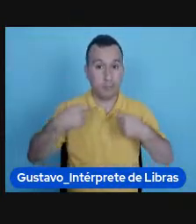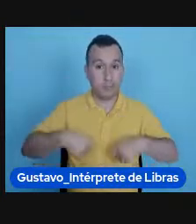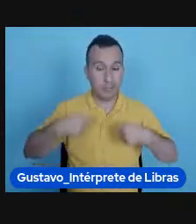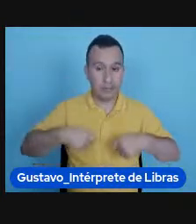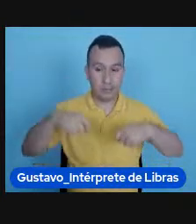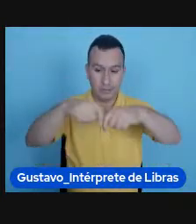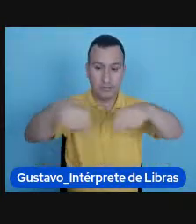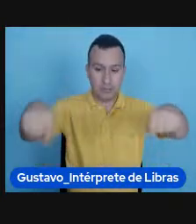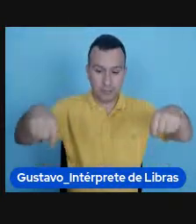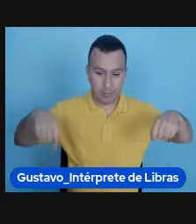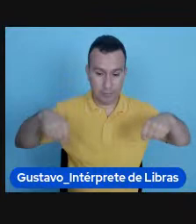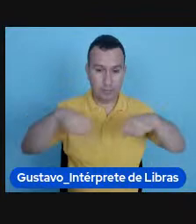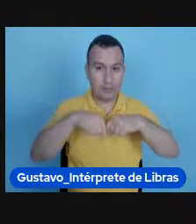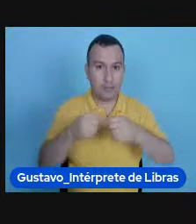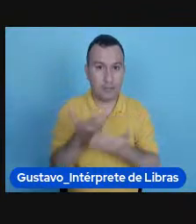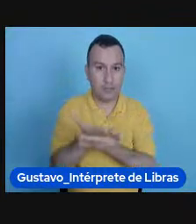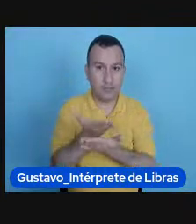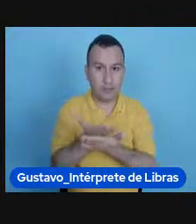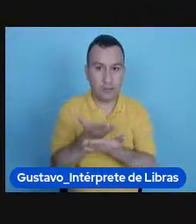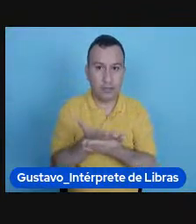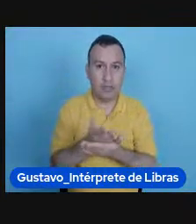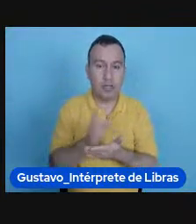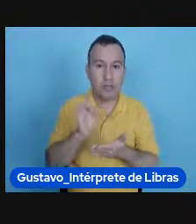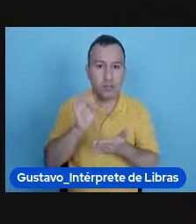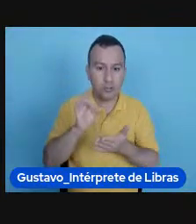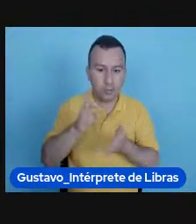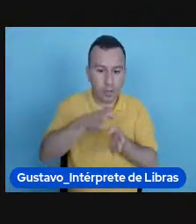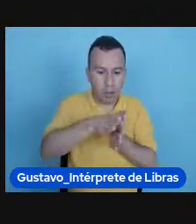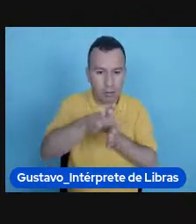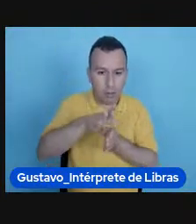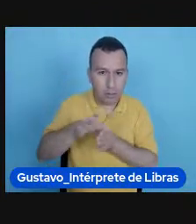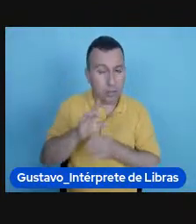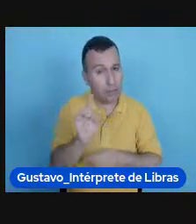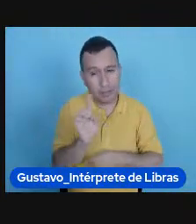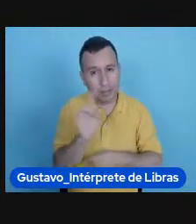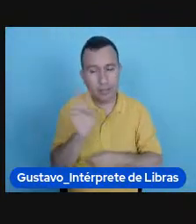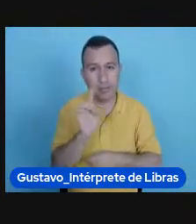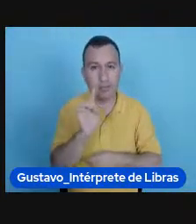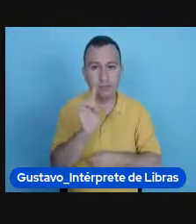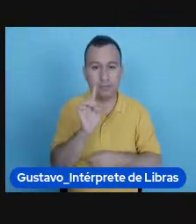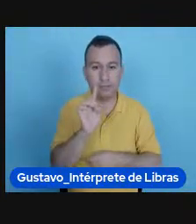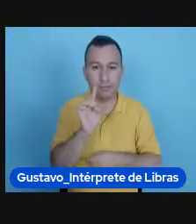ficar somente orientando esse profissional. Então nós vamos na sala de aula, ensinamos